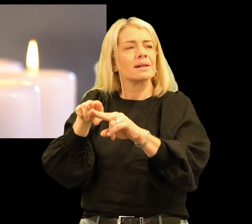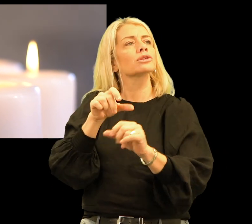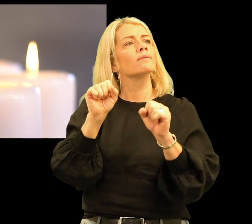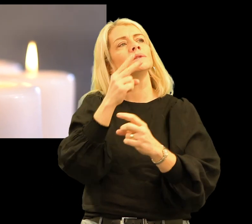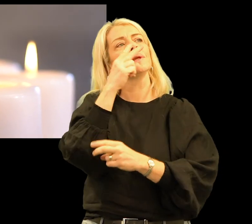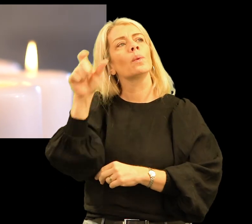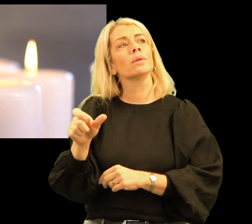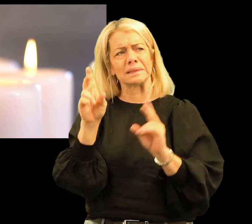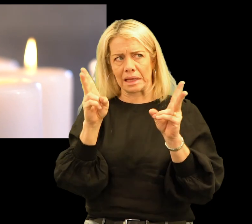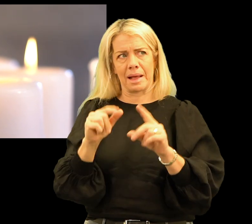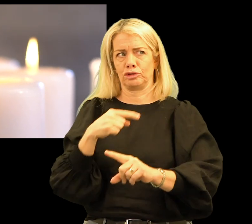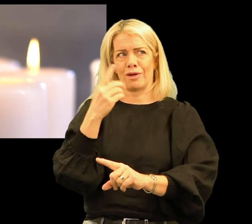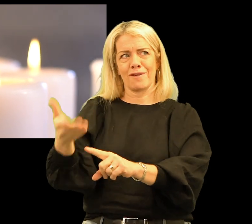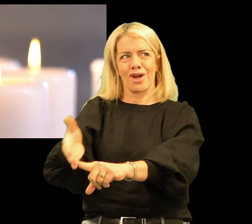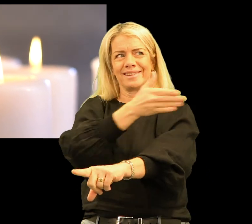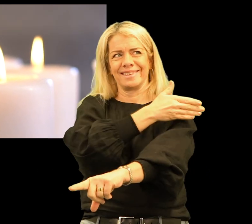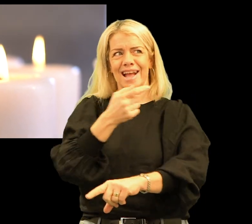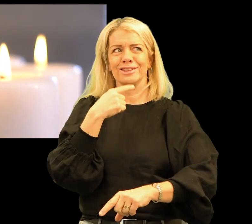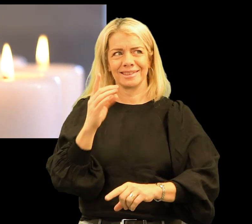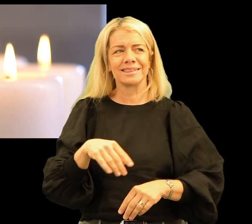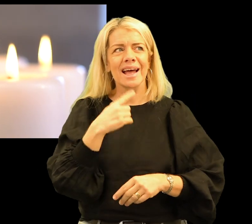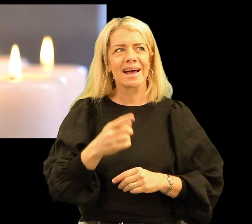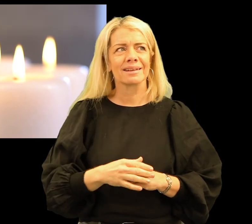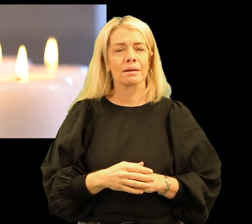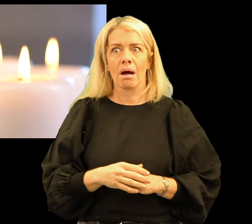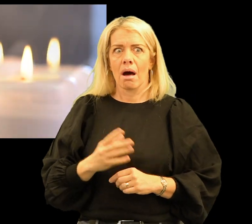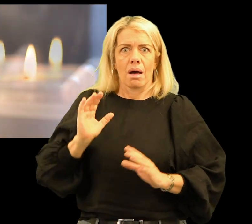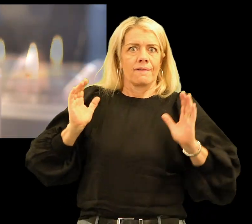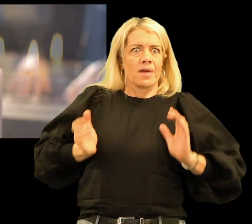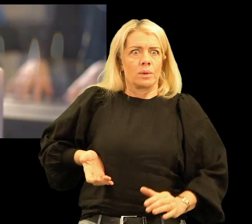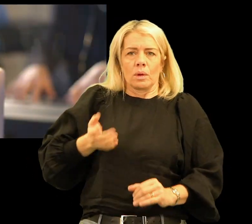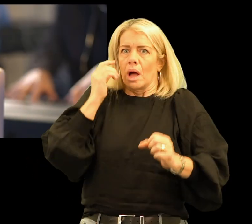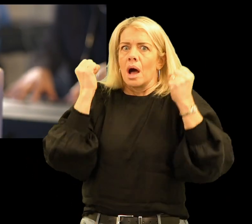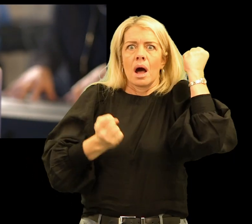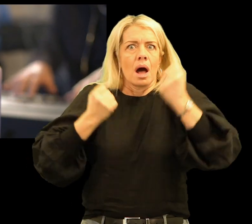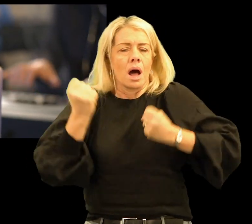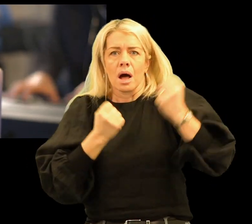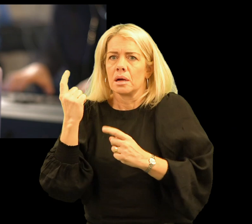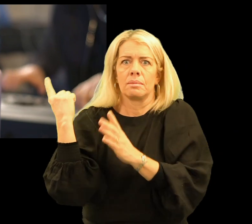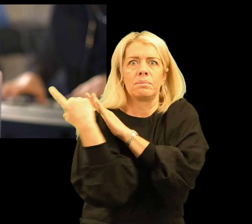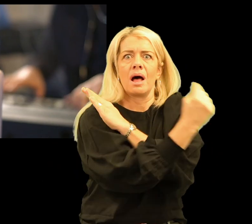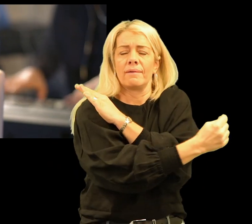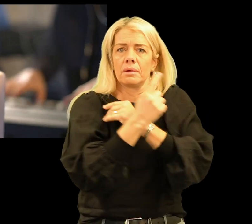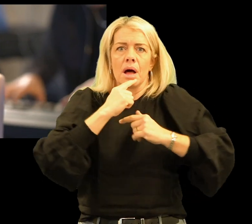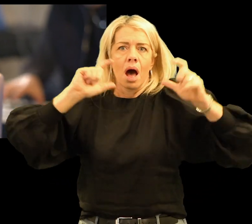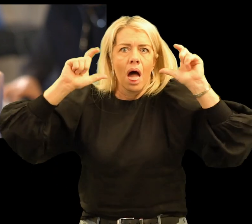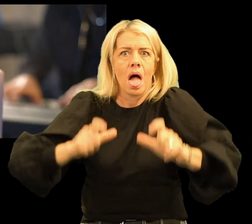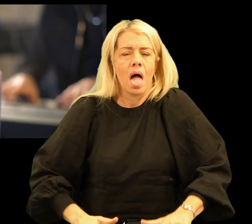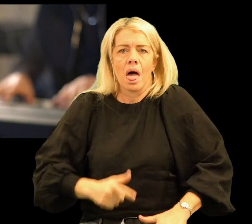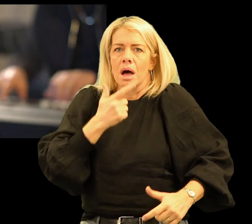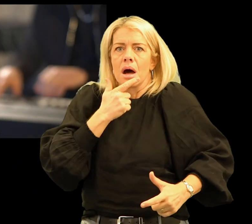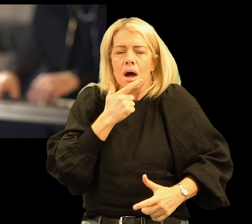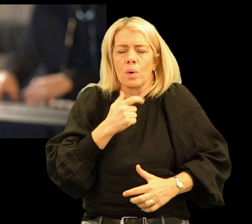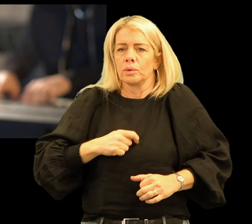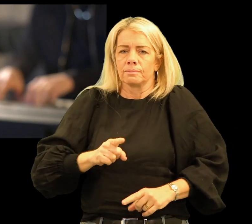har sagt er. Då lämnade de graven och sprang därifrån, darrande och utom sig. Och de